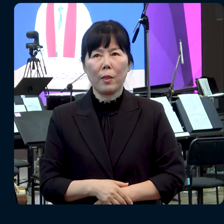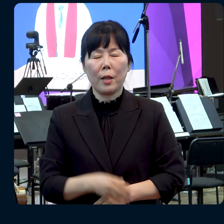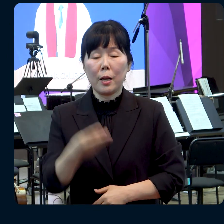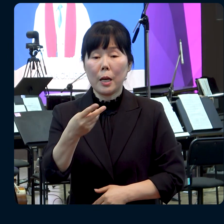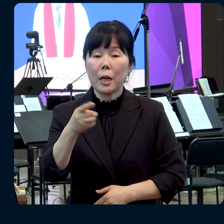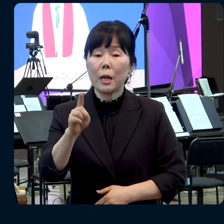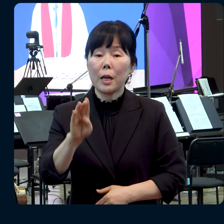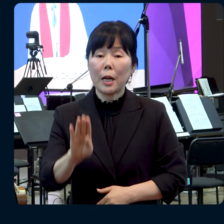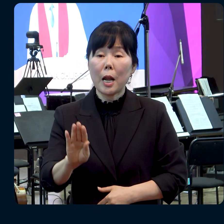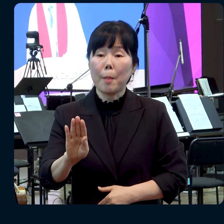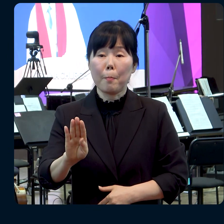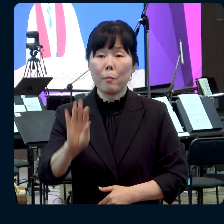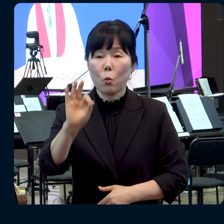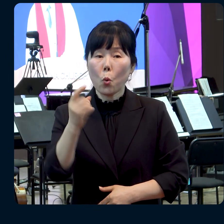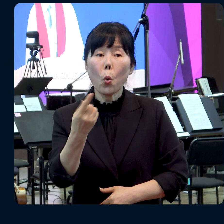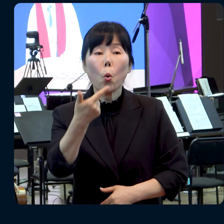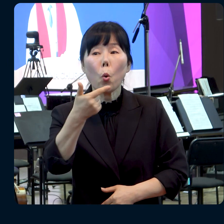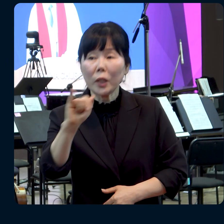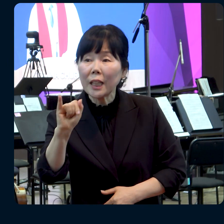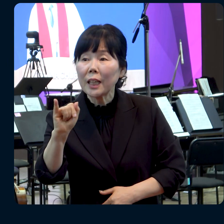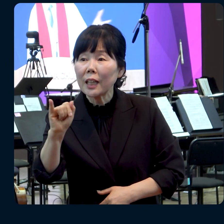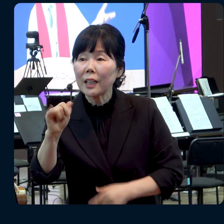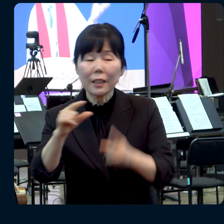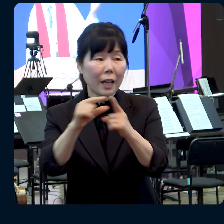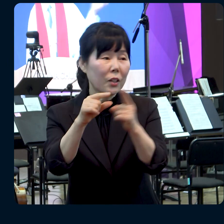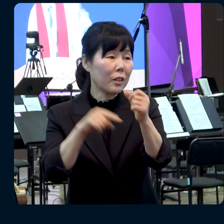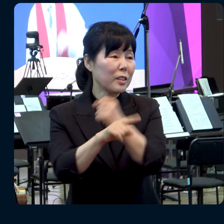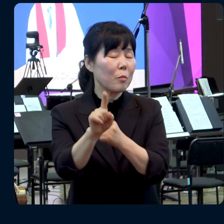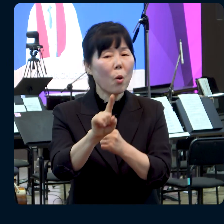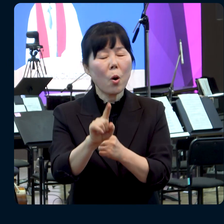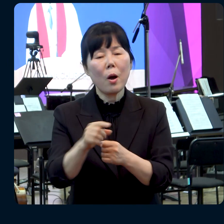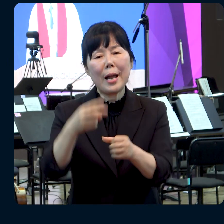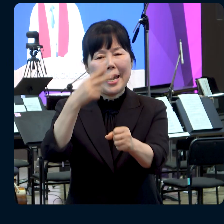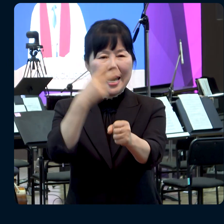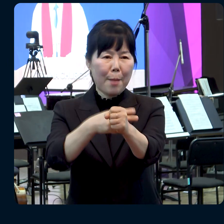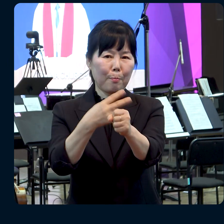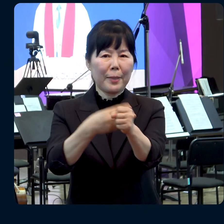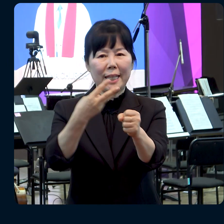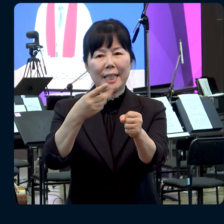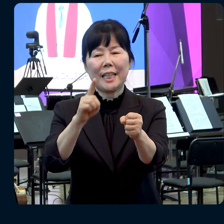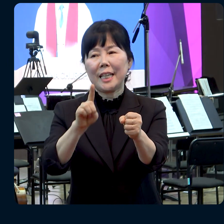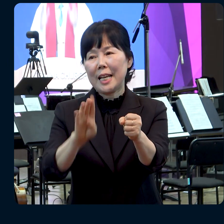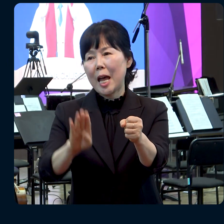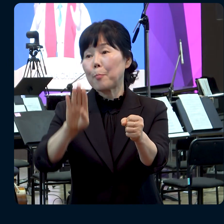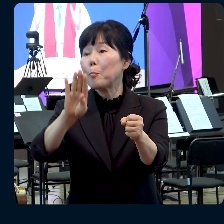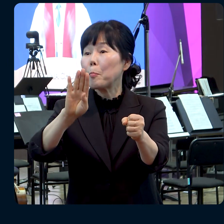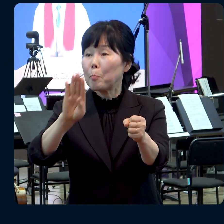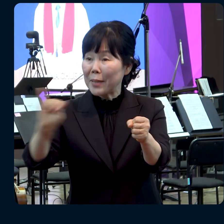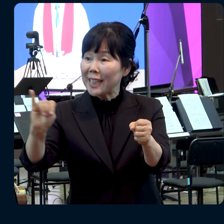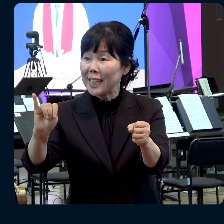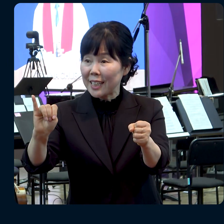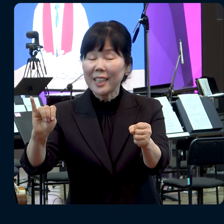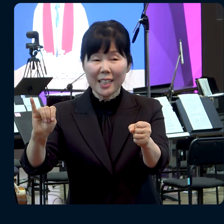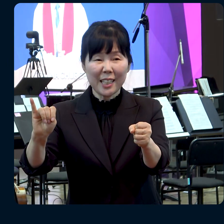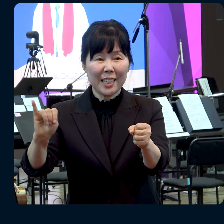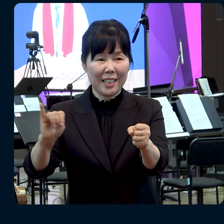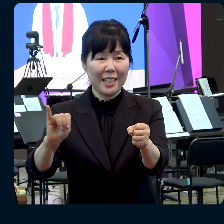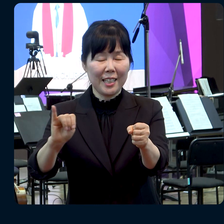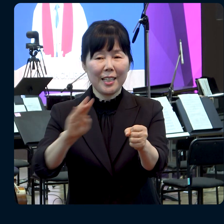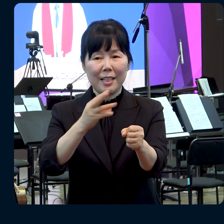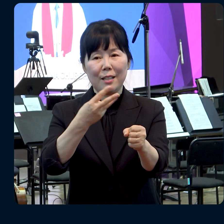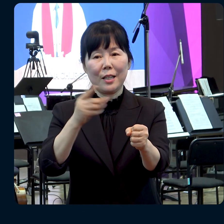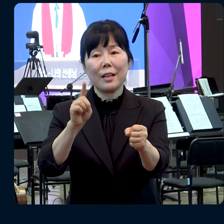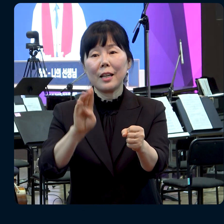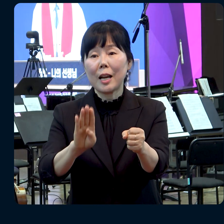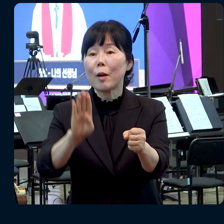라보니, 이것은 랍비라는 말에서 파생된 그런 말입니다. 자, 그런데 이 랍비, 이 말은 뭐냐?